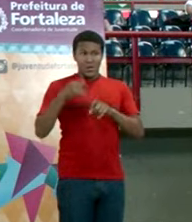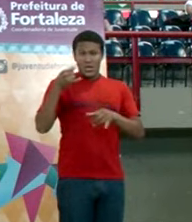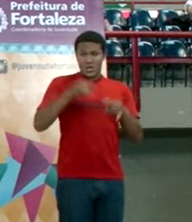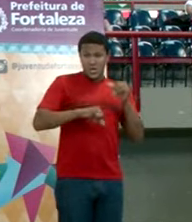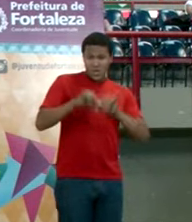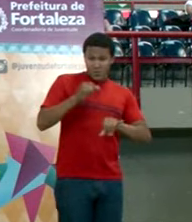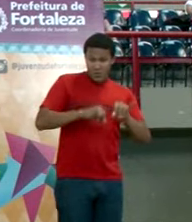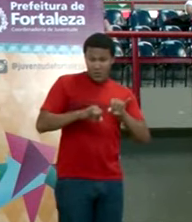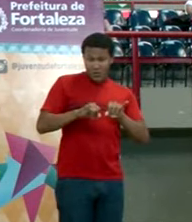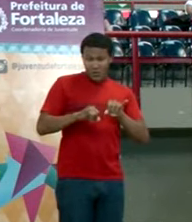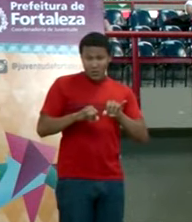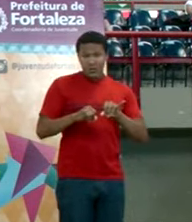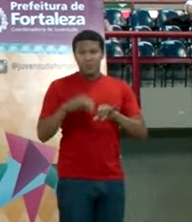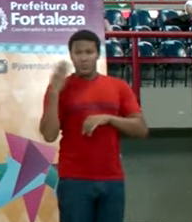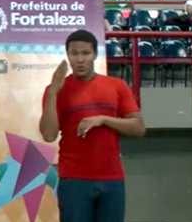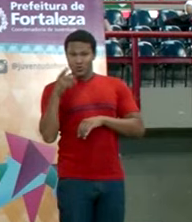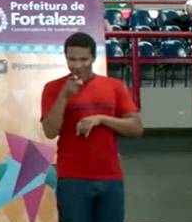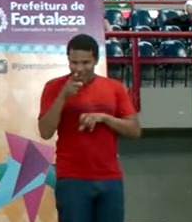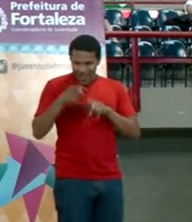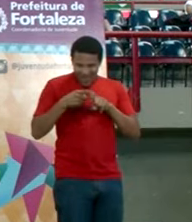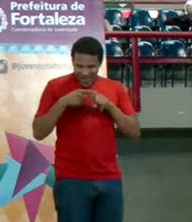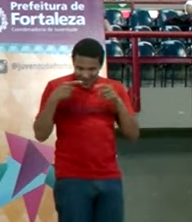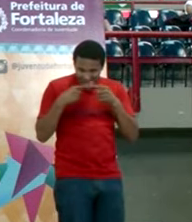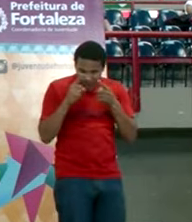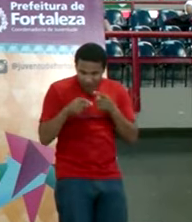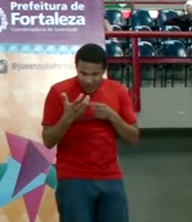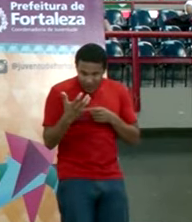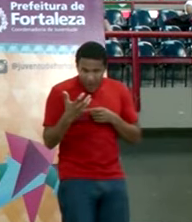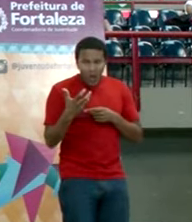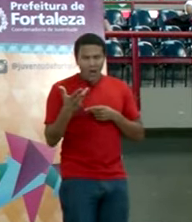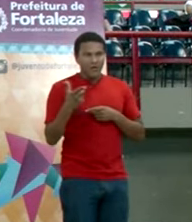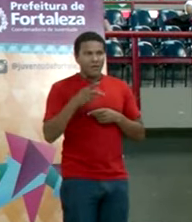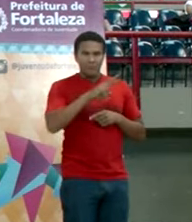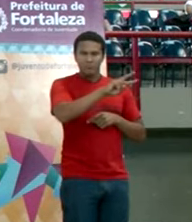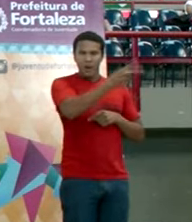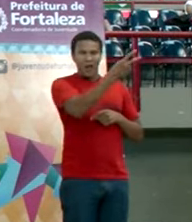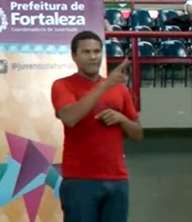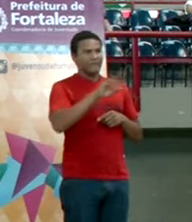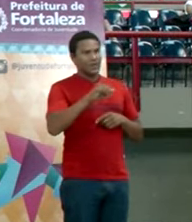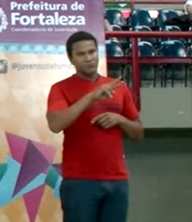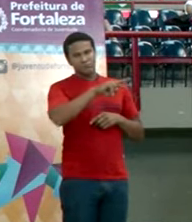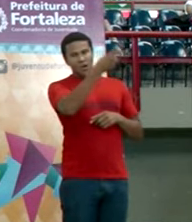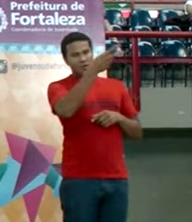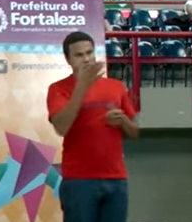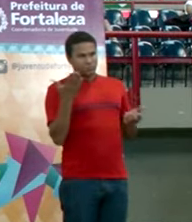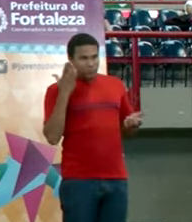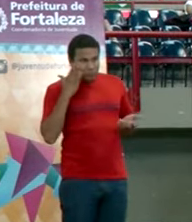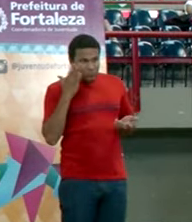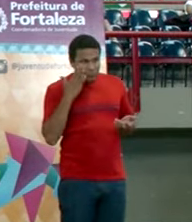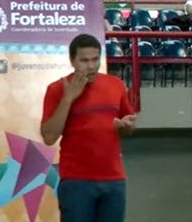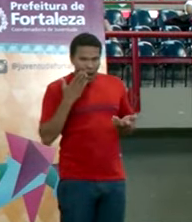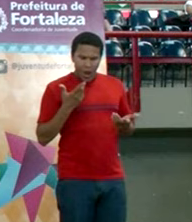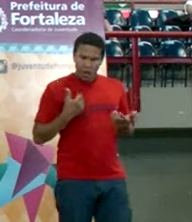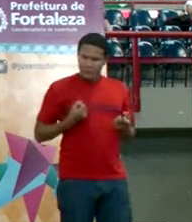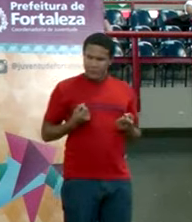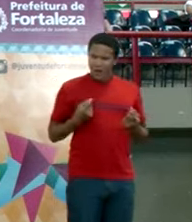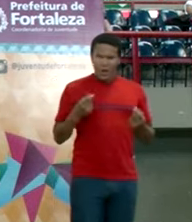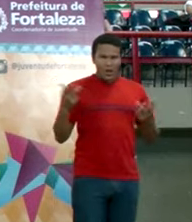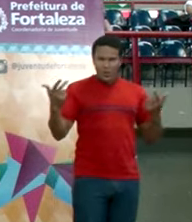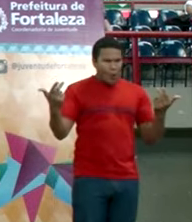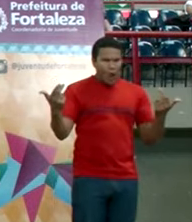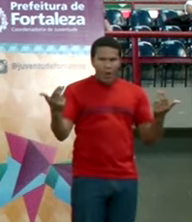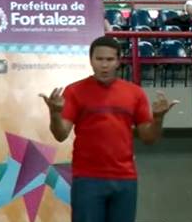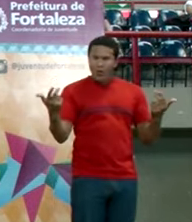de biologia vai fazer vai valer mais é a mesma questão do outro é mas para ele vale mais já pro cara que vai